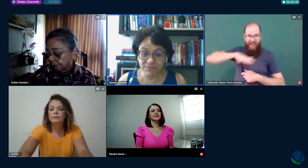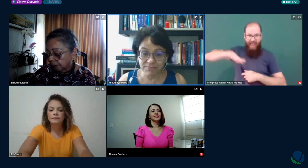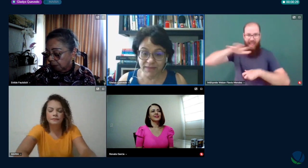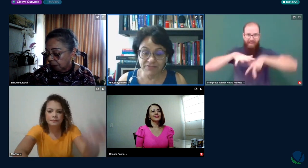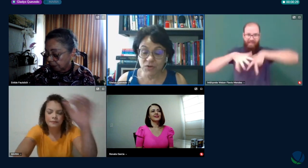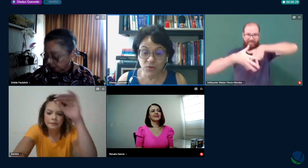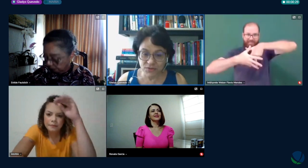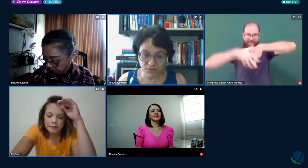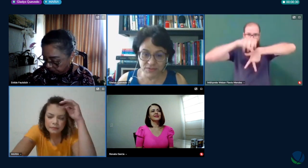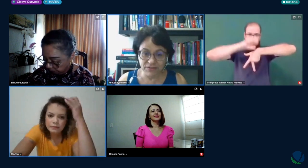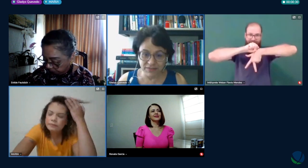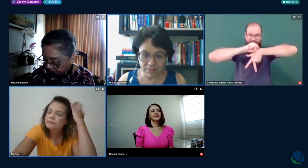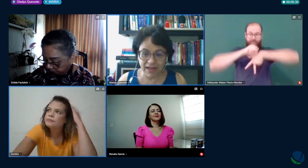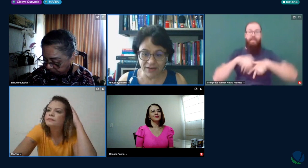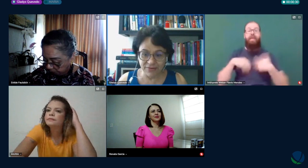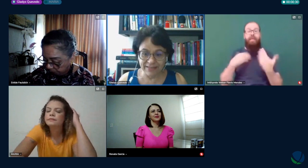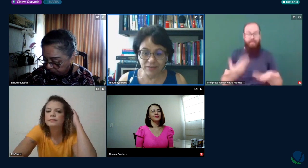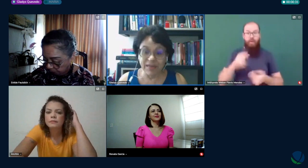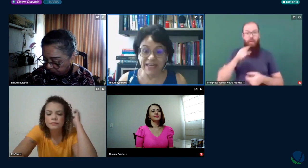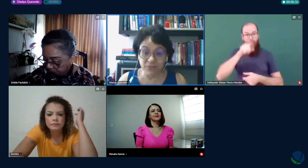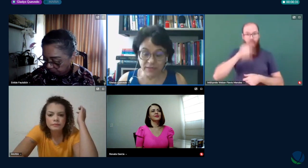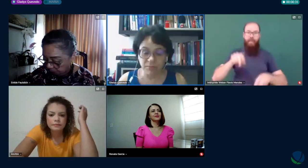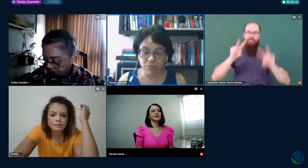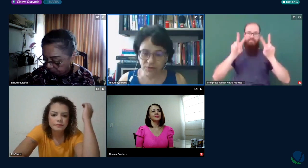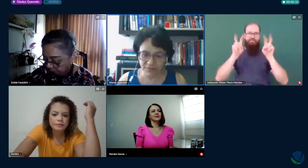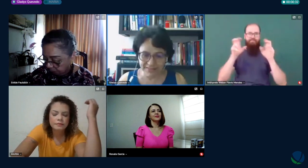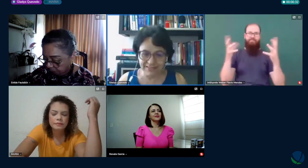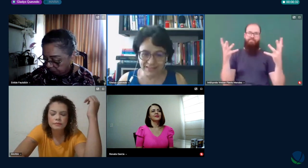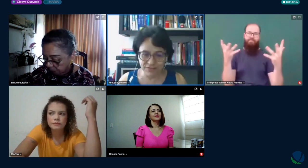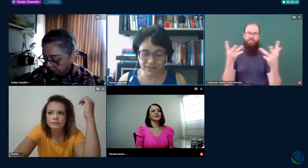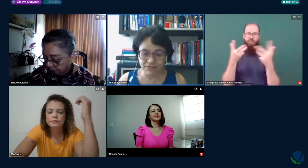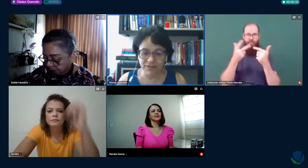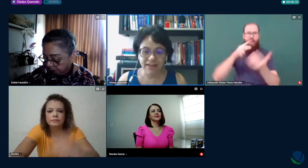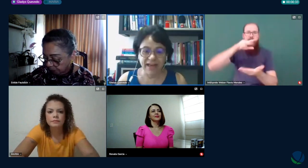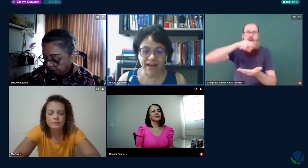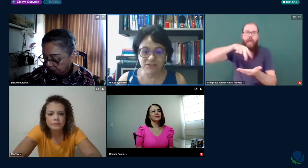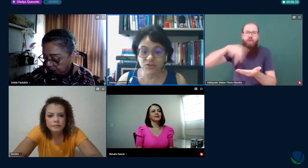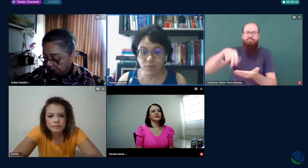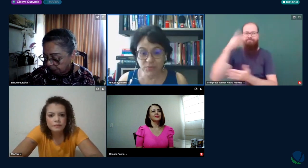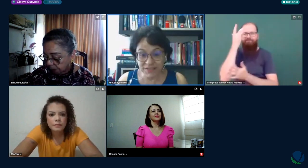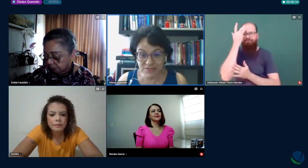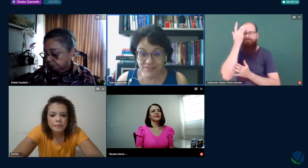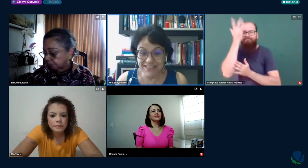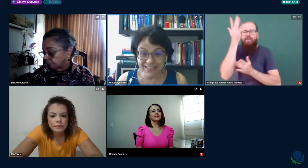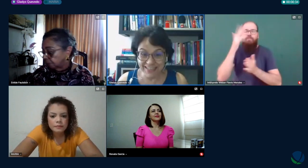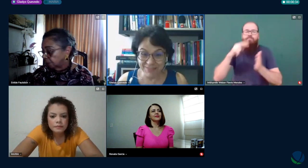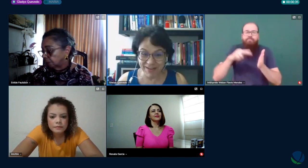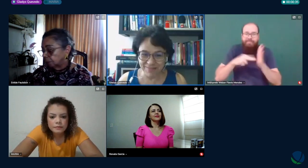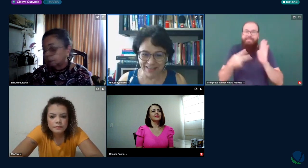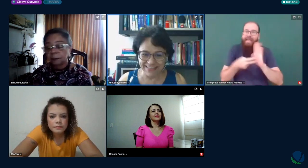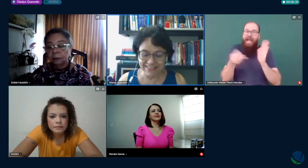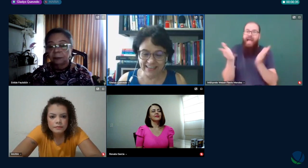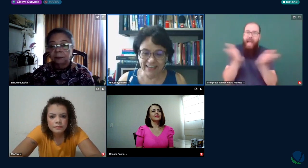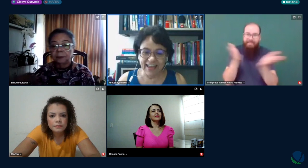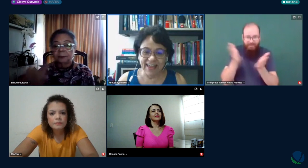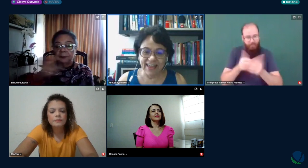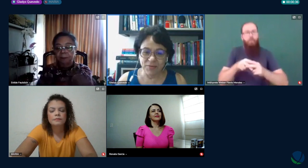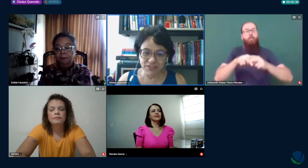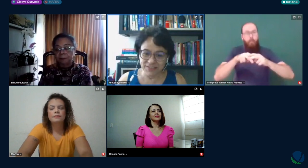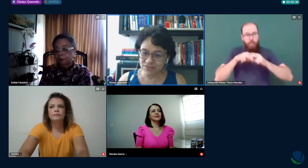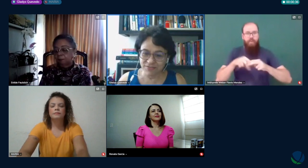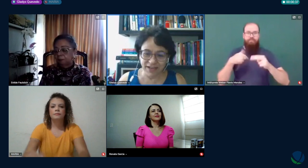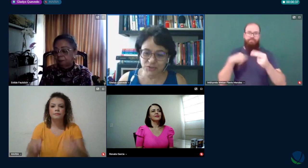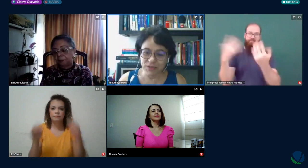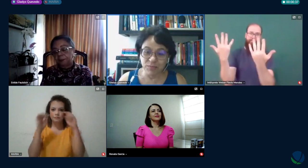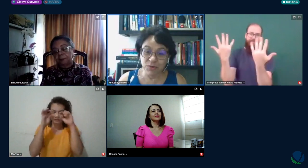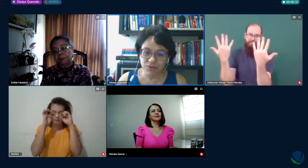mérito maravilhoso do seu trabalho. É uma leitura muito acessível. Então, só por isso você já está de parabéns. É, eu